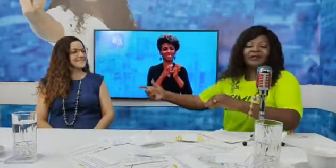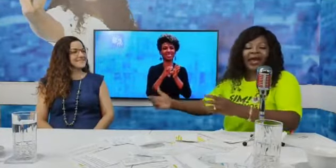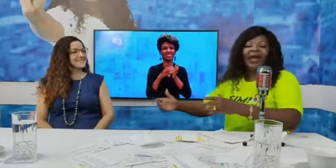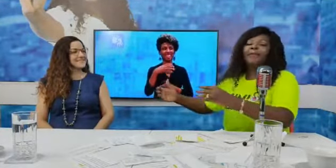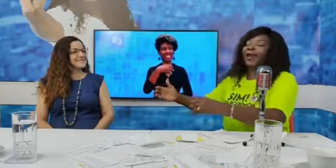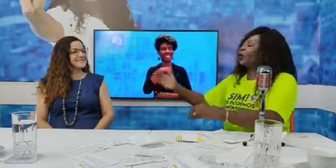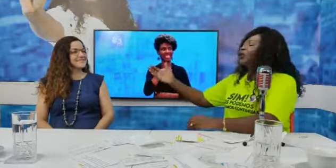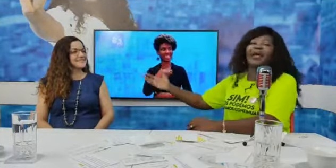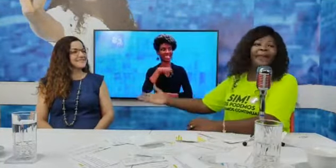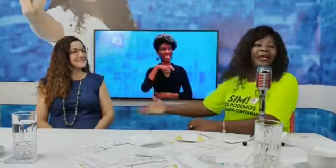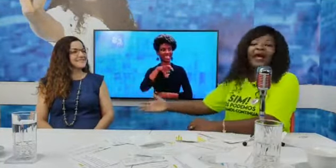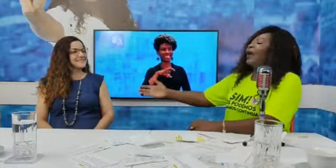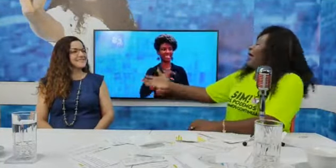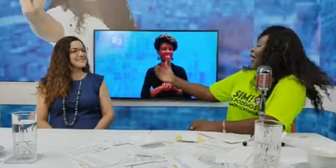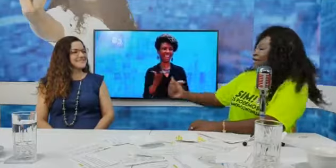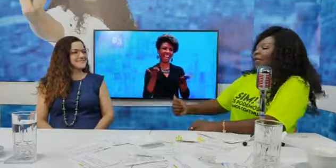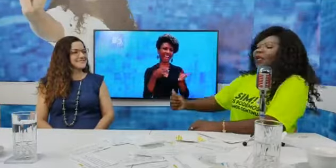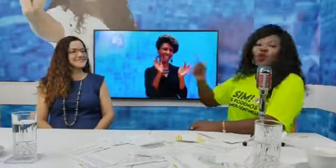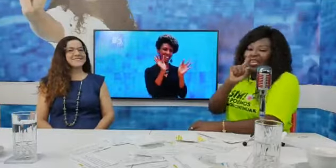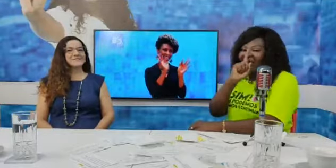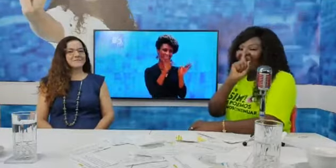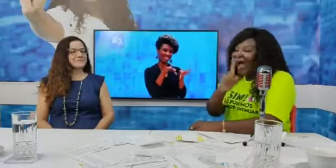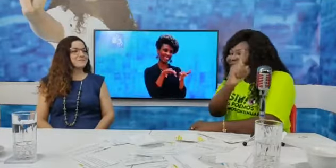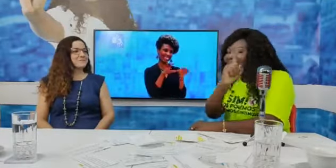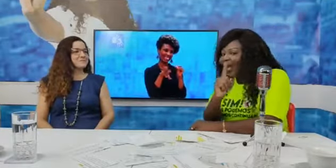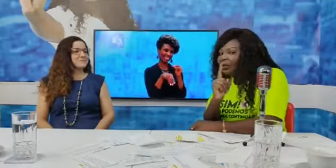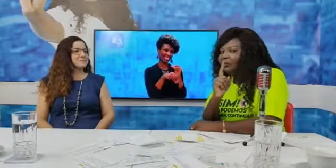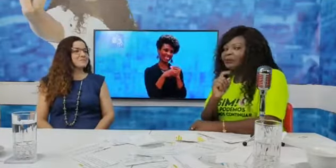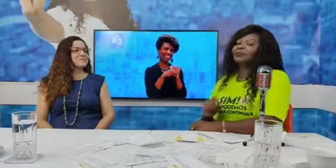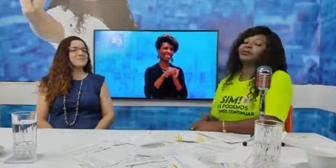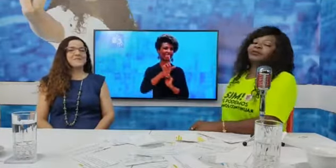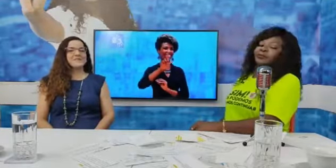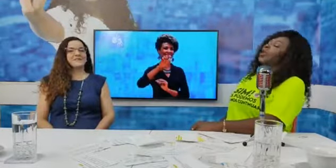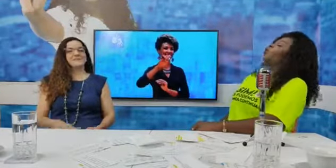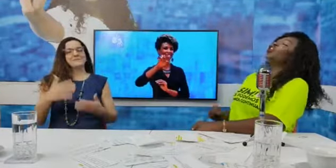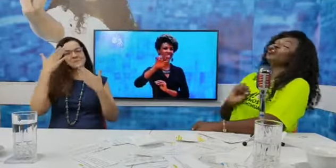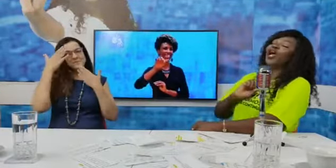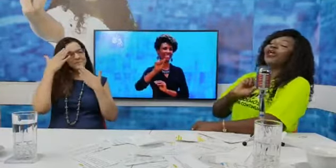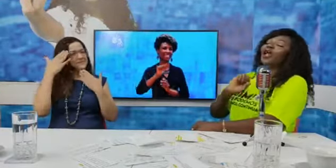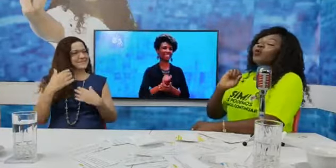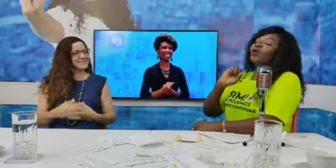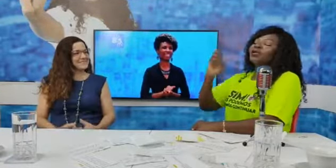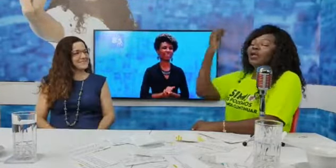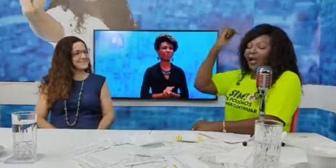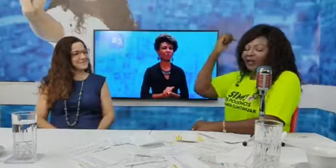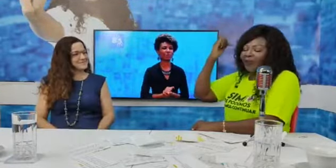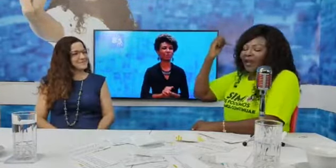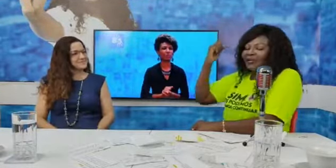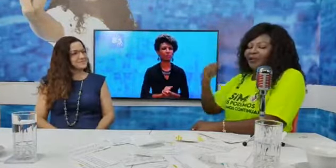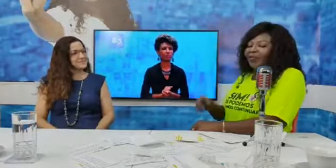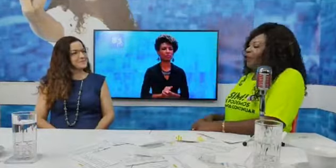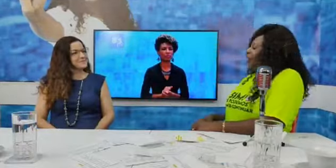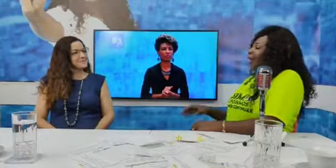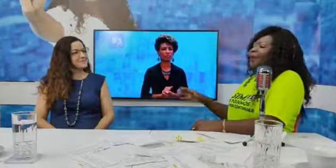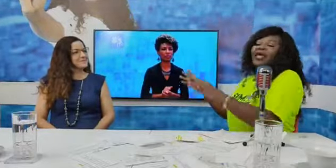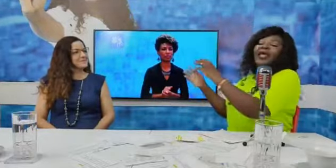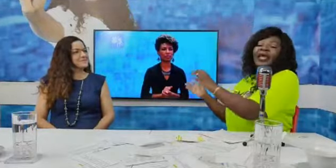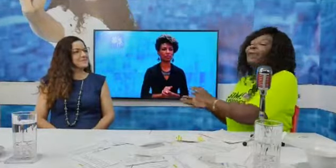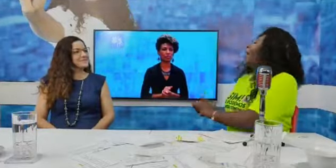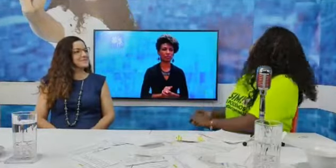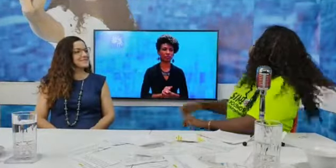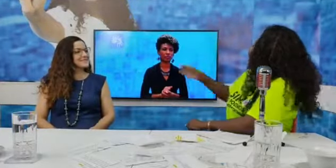finais, né, para nossa amiga aqui, Laysa. Quando eu já ia, aí vem Laysa, minha filha, na